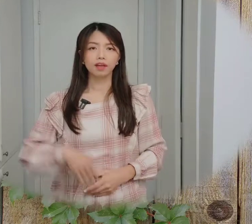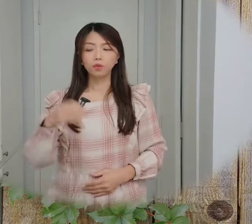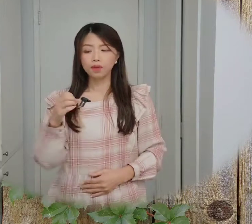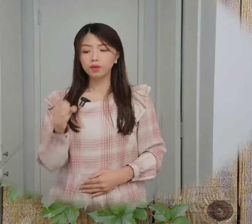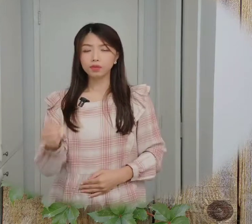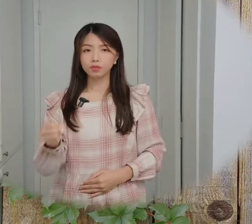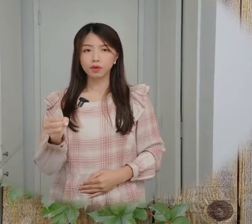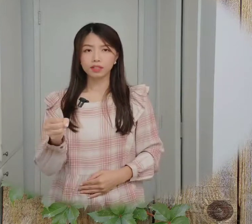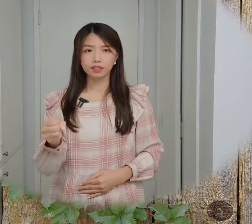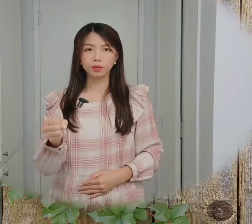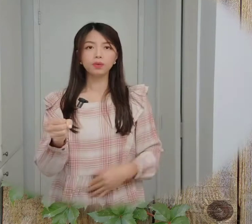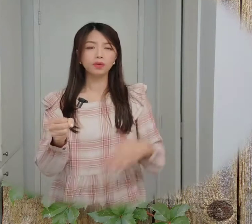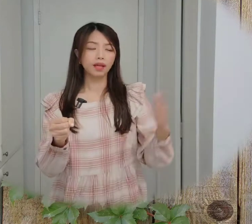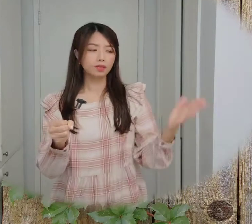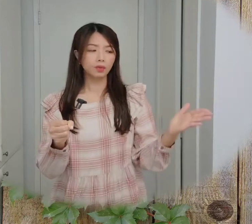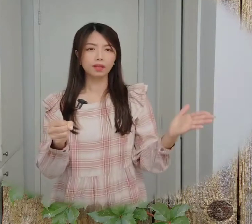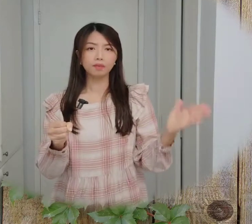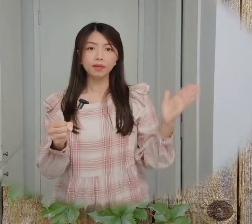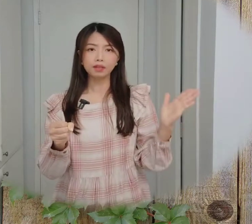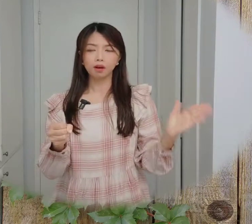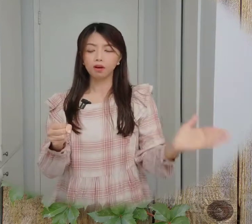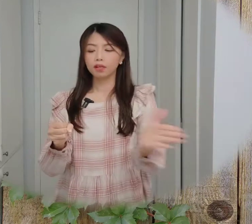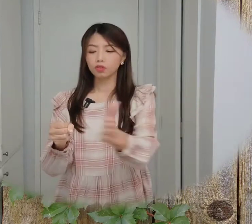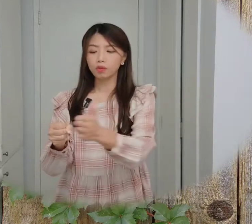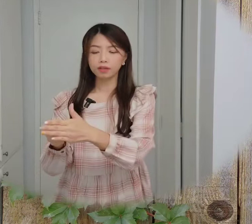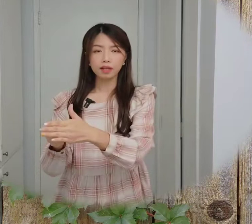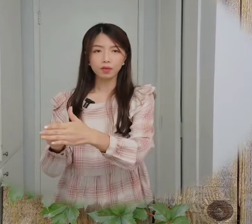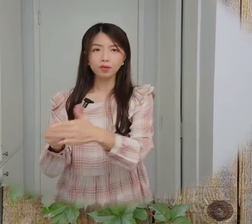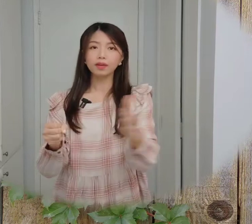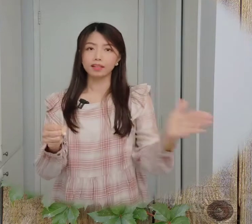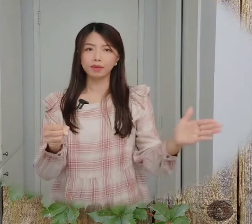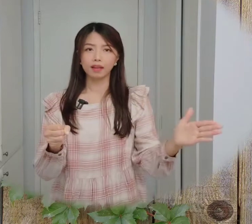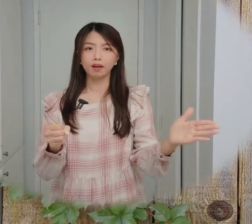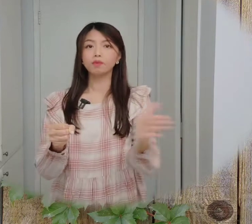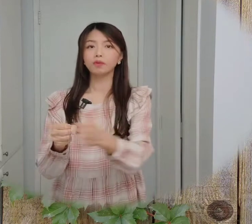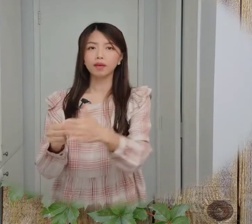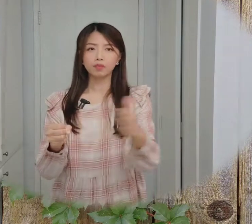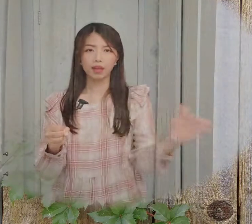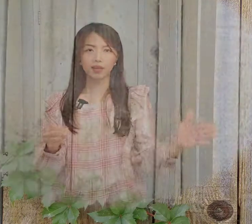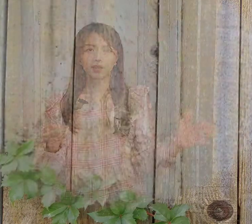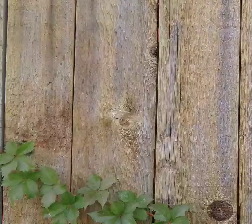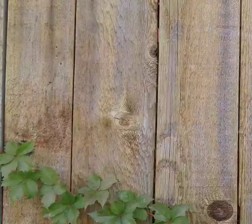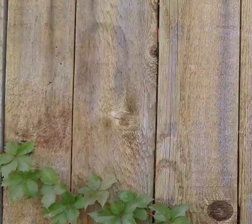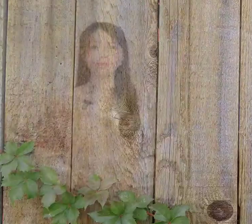수어는 왼손은 주먹을 쥐시고 다른 손은 피셔서 이 주먹을 때리고 가시면 돼요. 뭐뭐